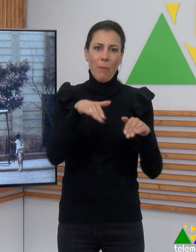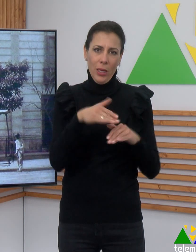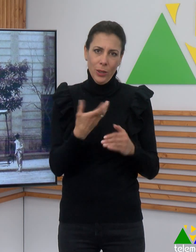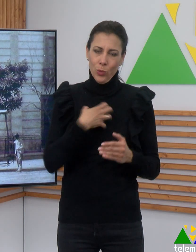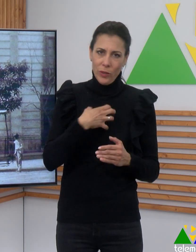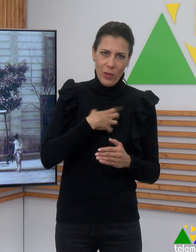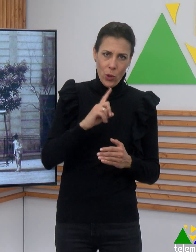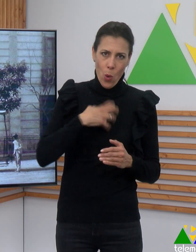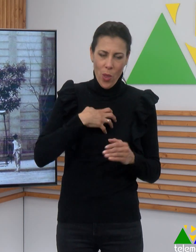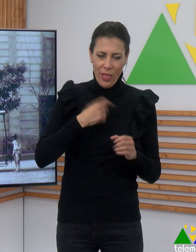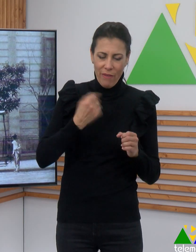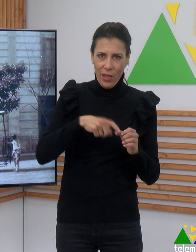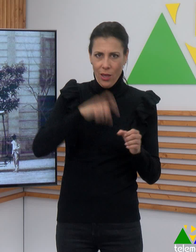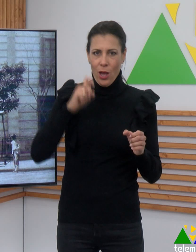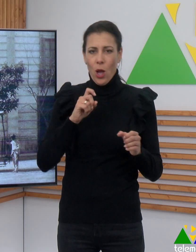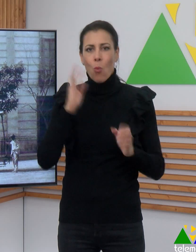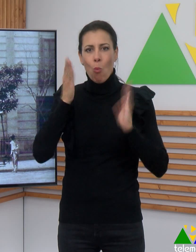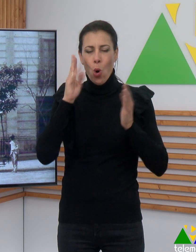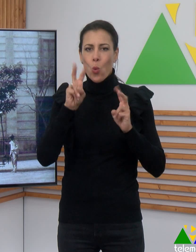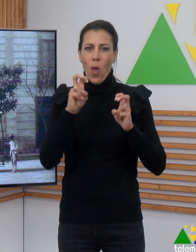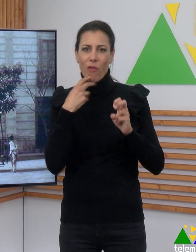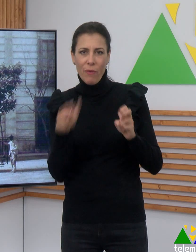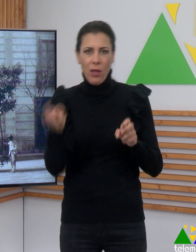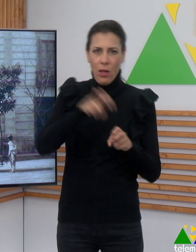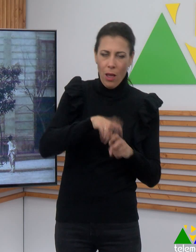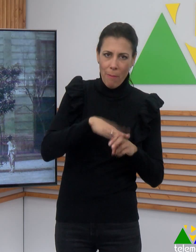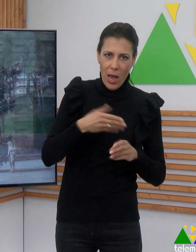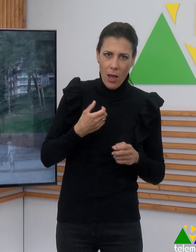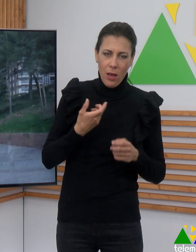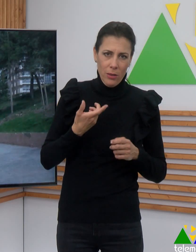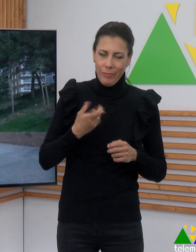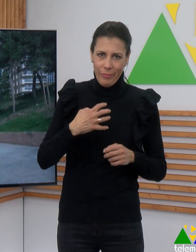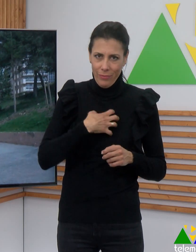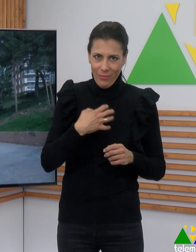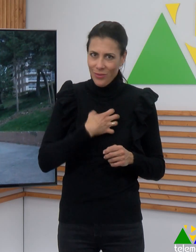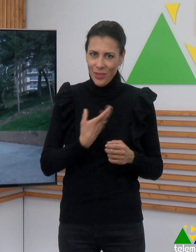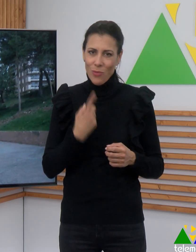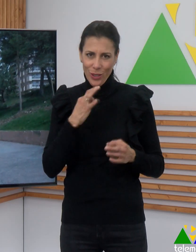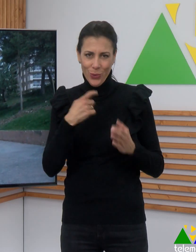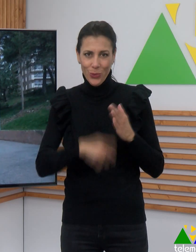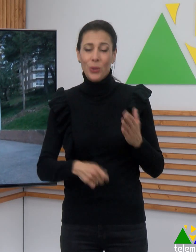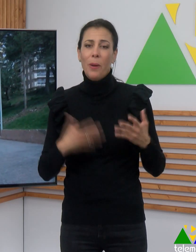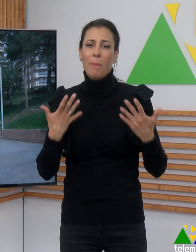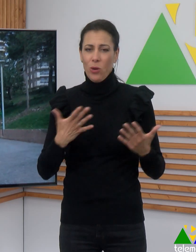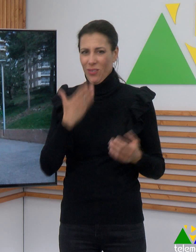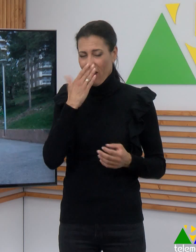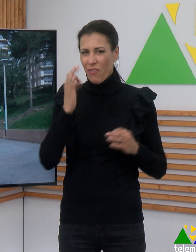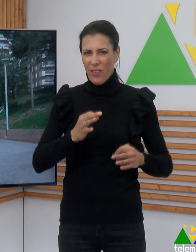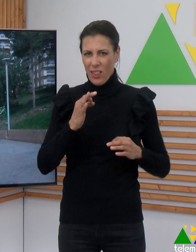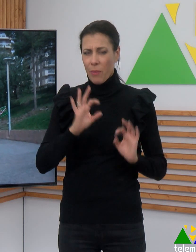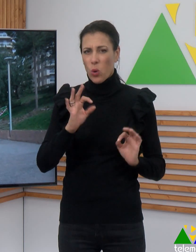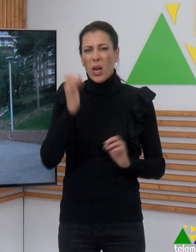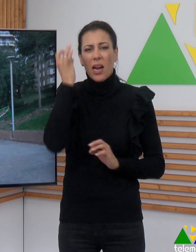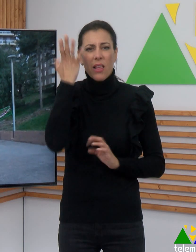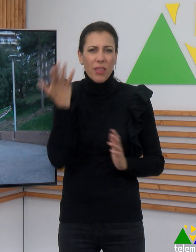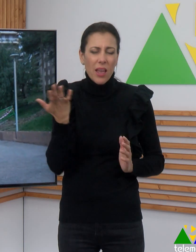tenían que desenganchar mulos y meter mulos nuevos para que pudieran tirar, pero es verdad que siempre estuvo la idea de